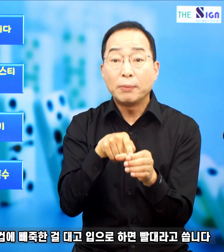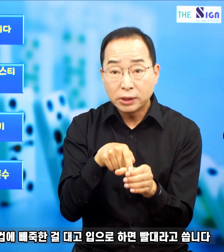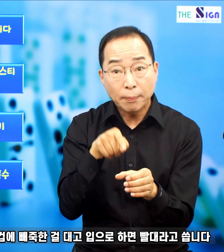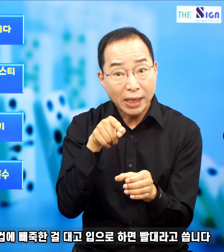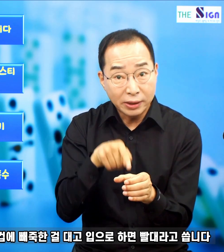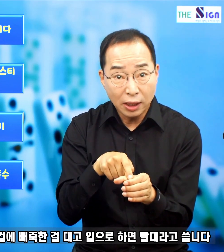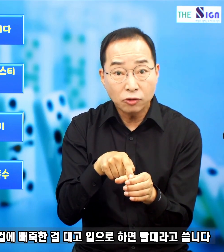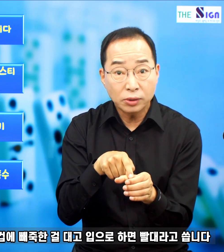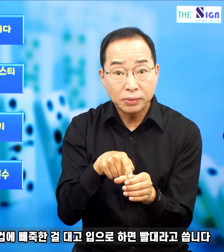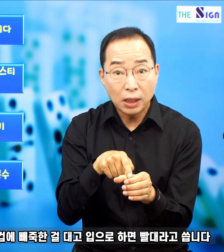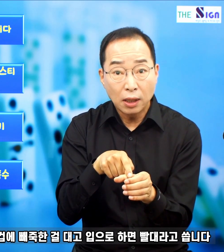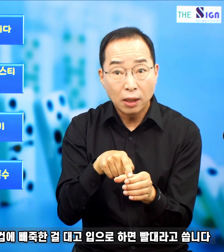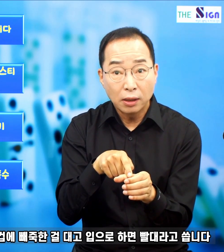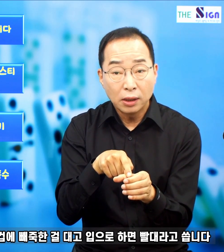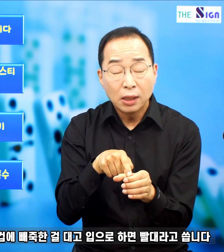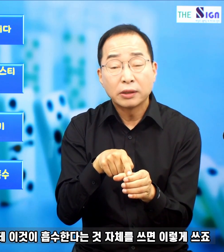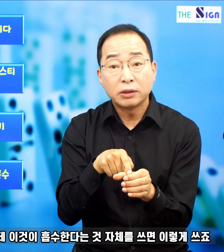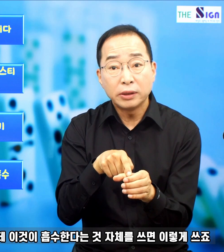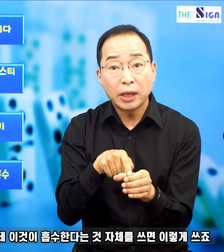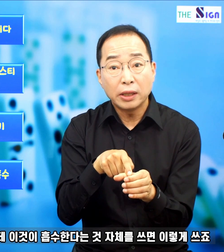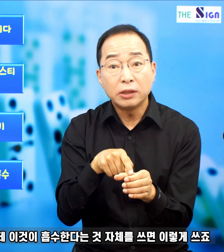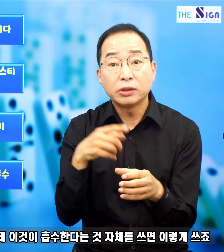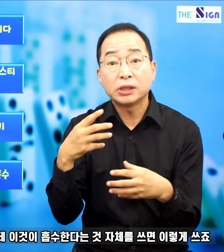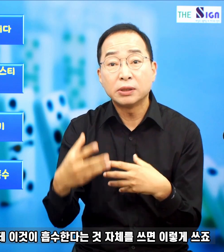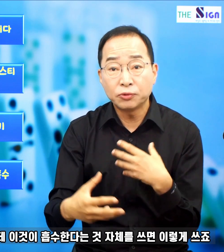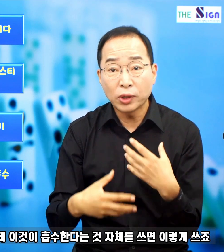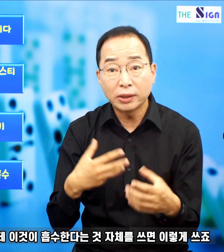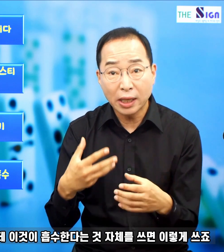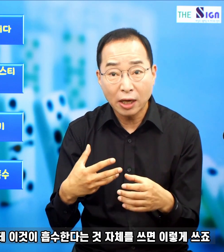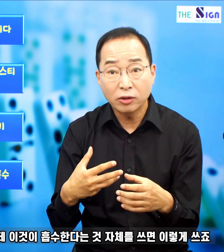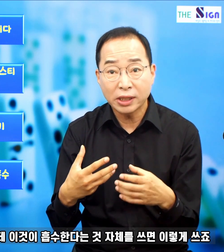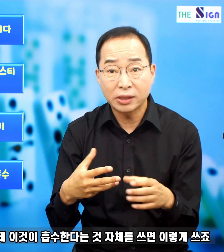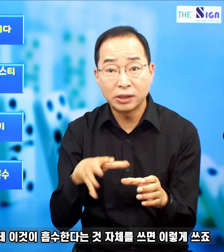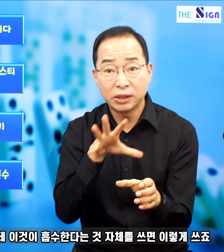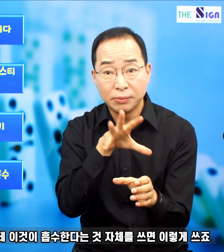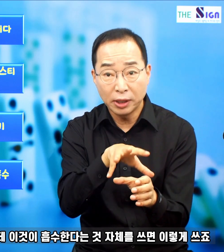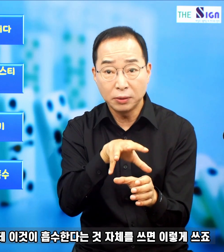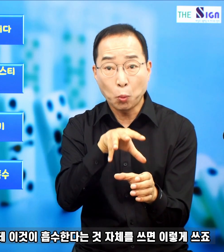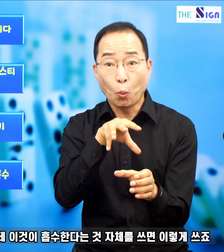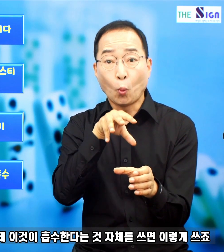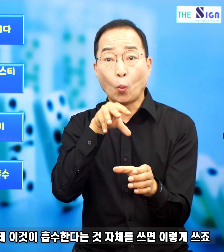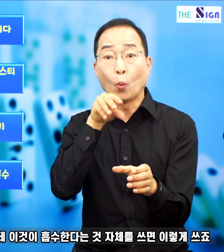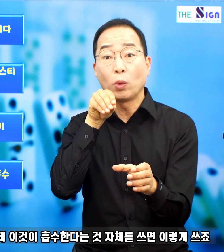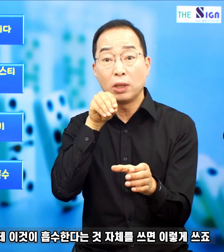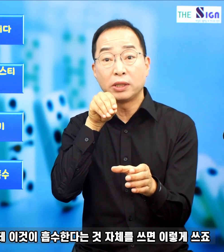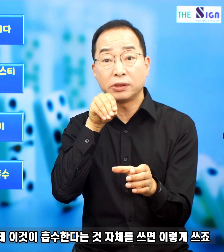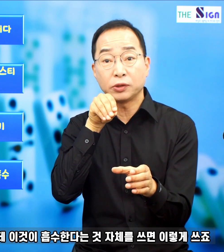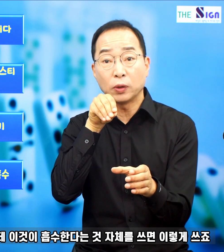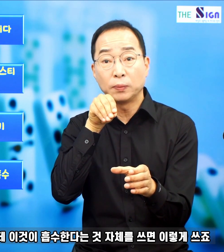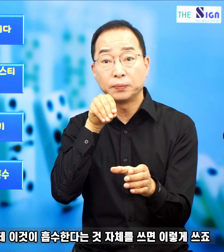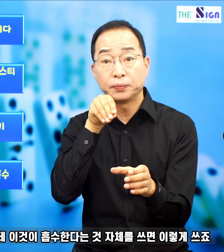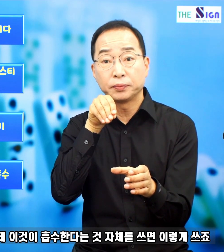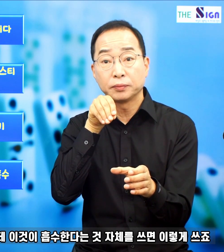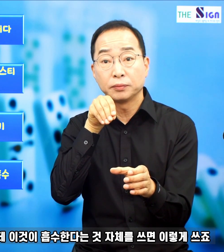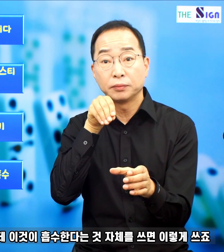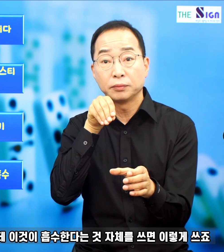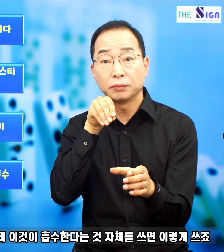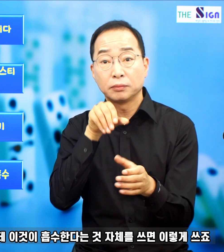이제 빨대라고 씁니다. 그런데 이것이 흡수한다라는 것 자체를 쓰면 이렇게 쓰죠.